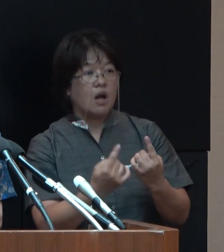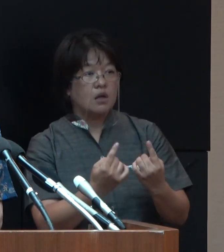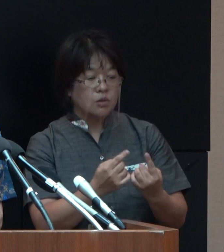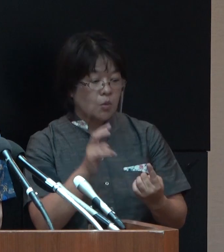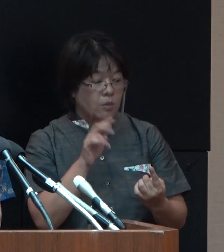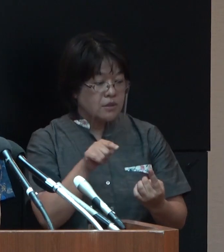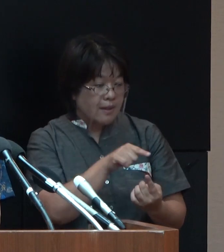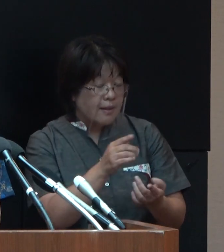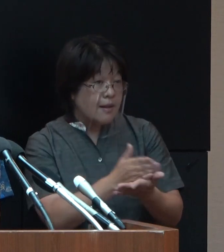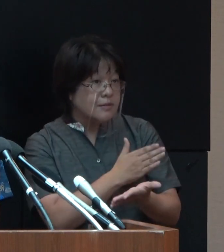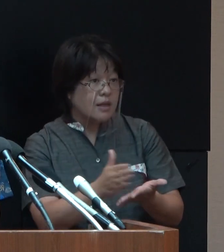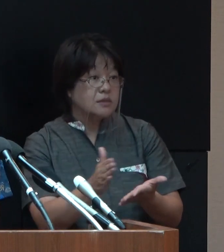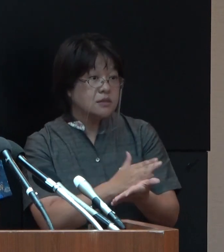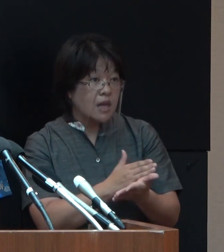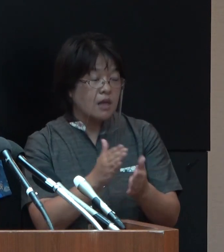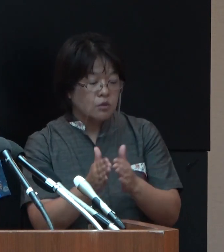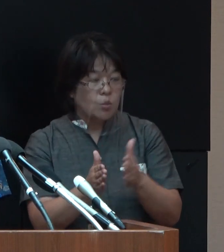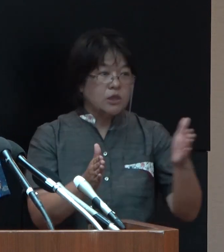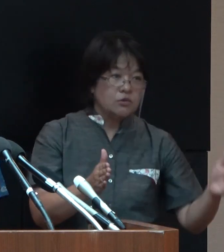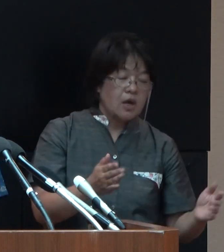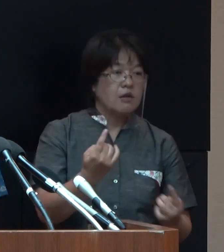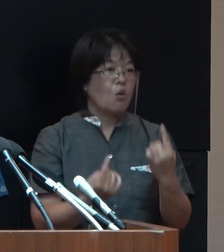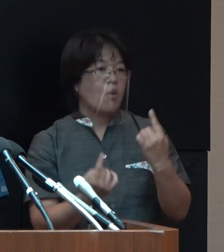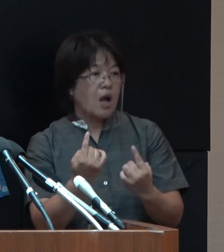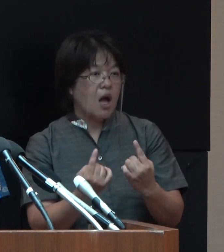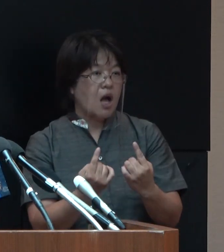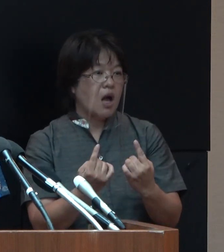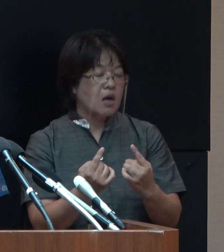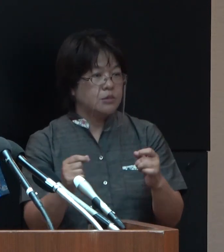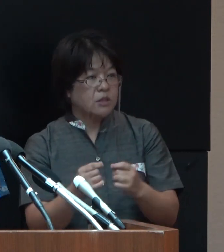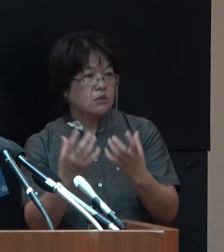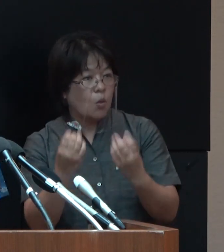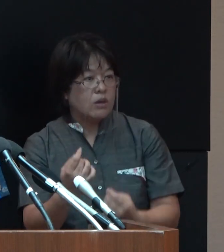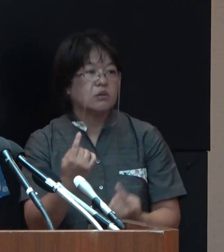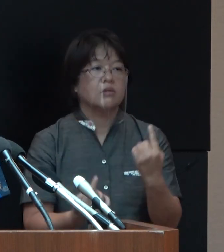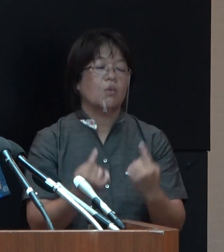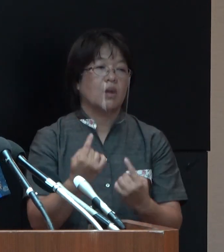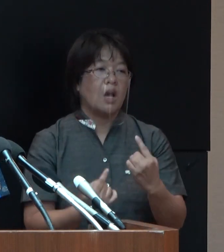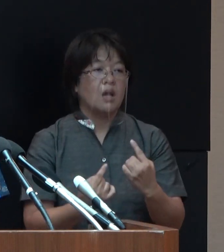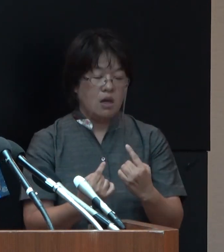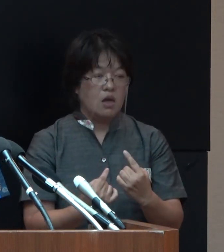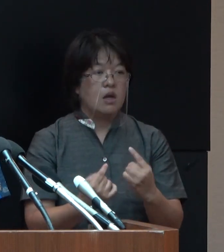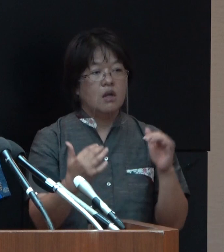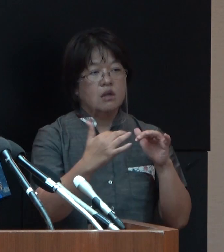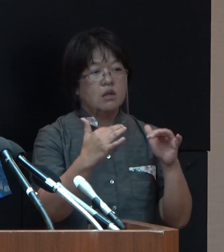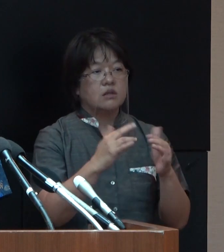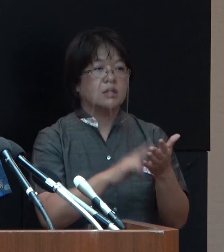見極めて、それ以降についてはまた新たに協議をして決めていきたいと思います。